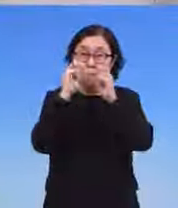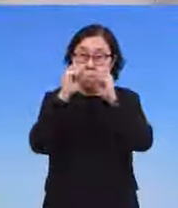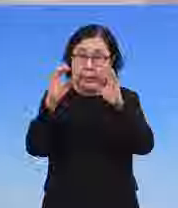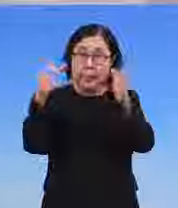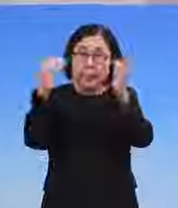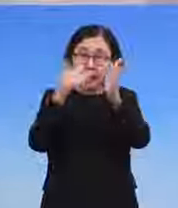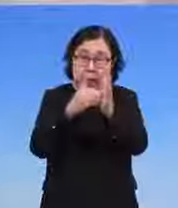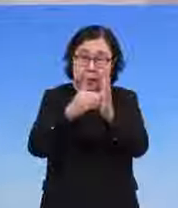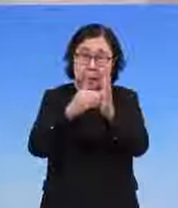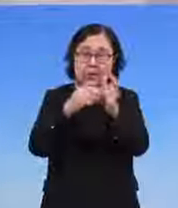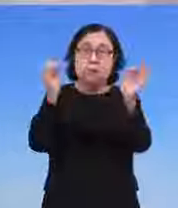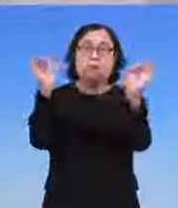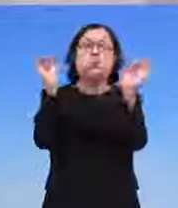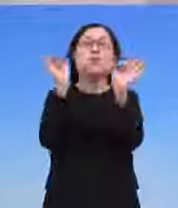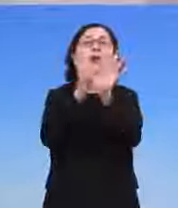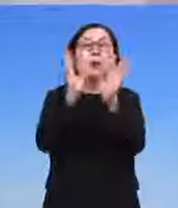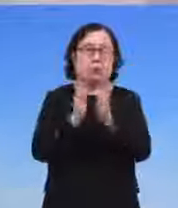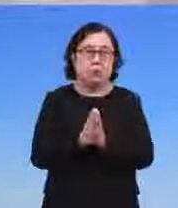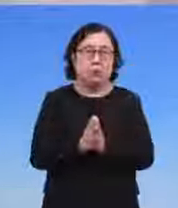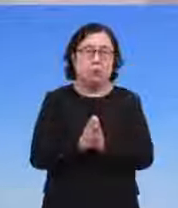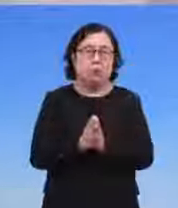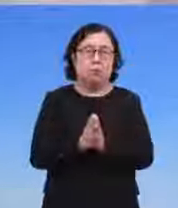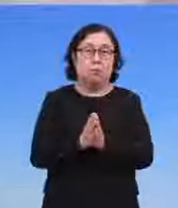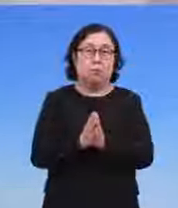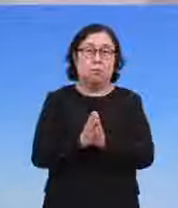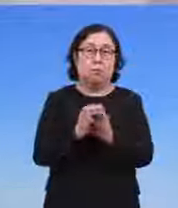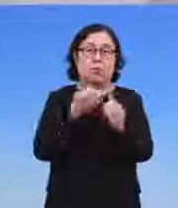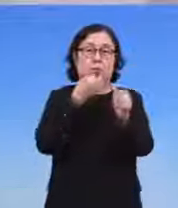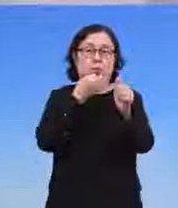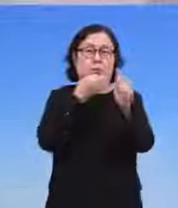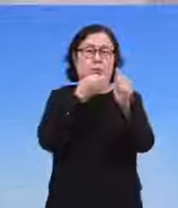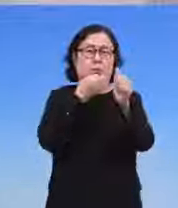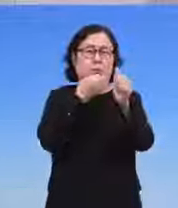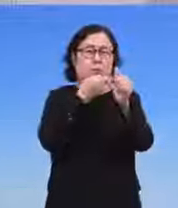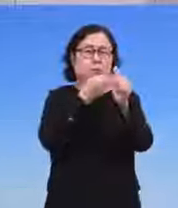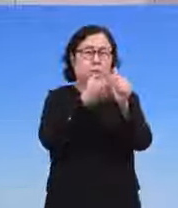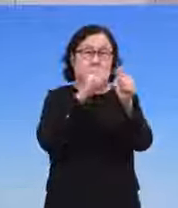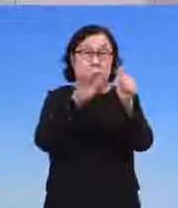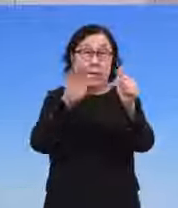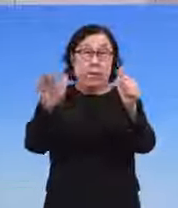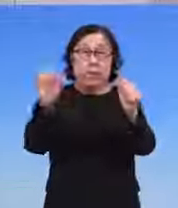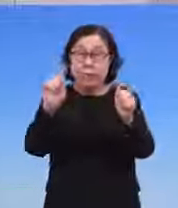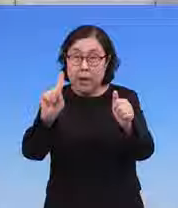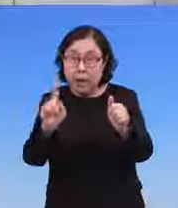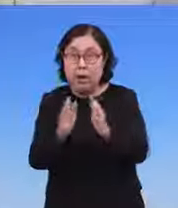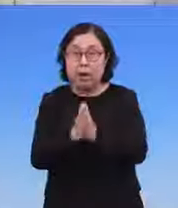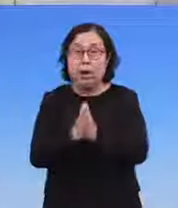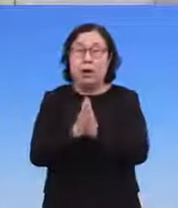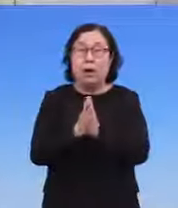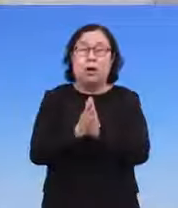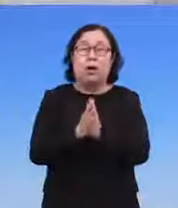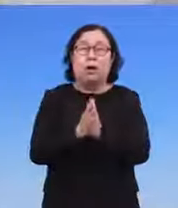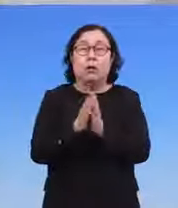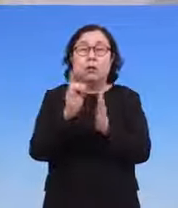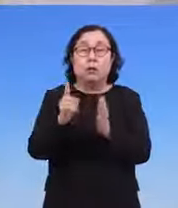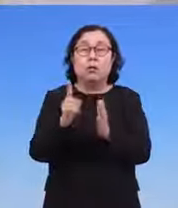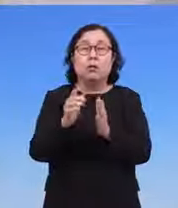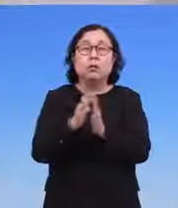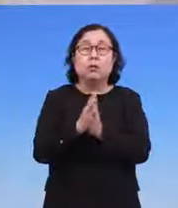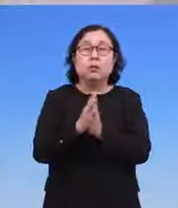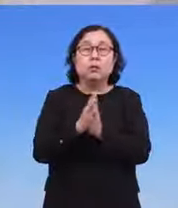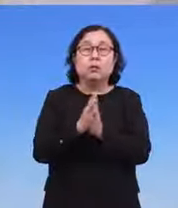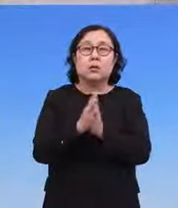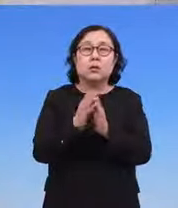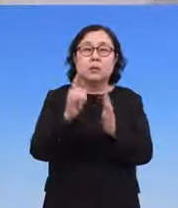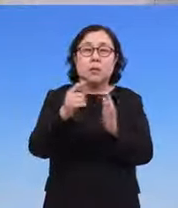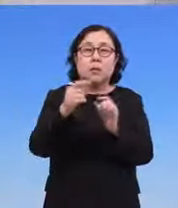소리예요. 에코가 뭡니까? 우리 체육관 그 강당에 소리 잡느라고 얼마나 고생했습니까? 그거 왜 이렇게